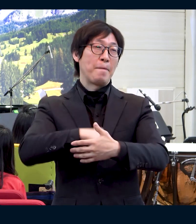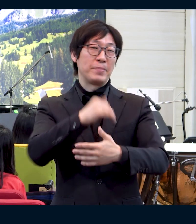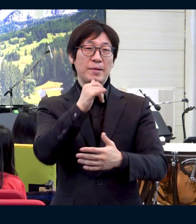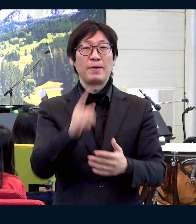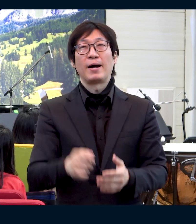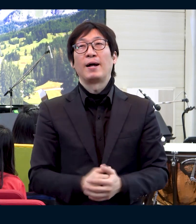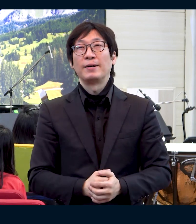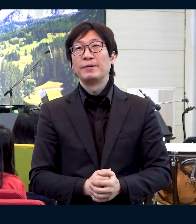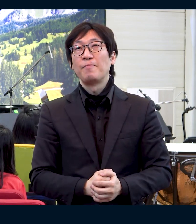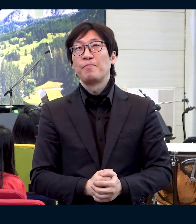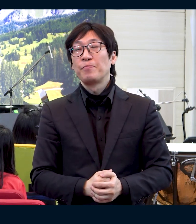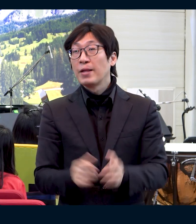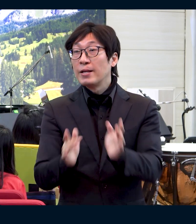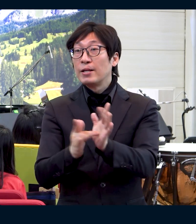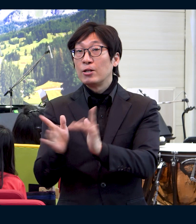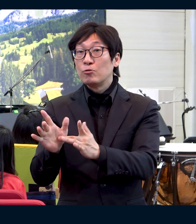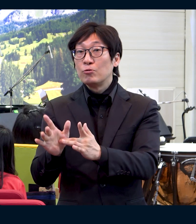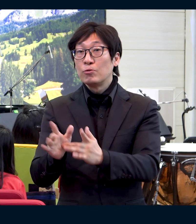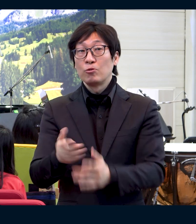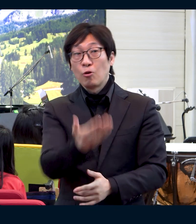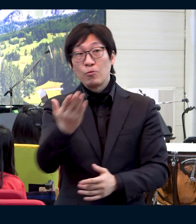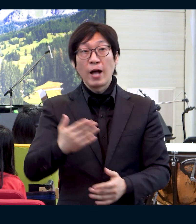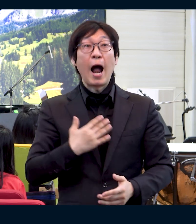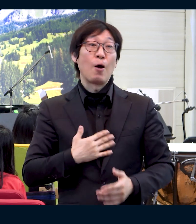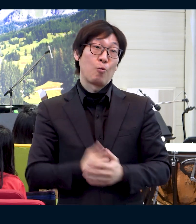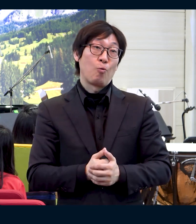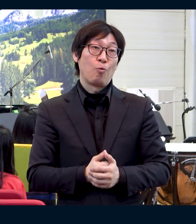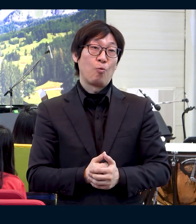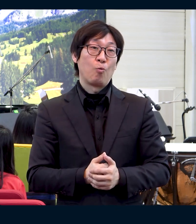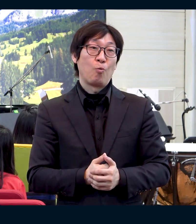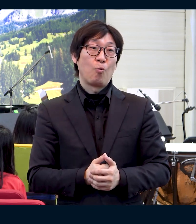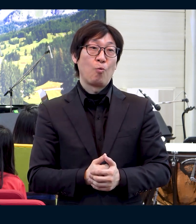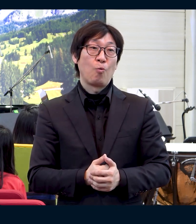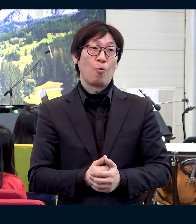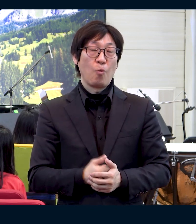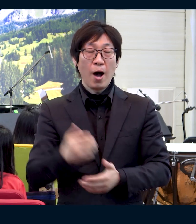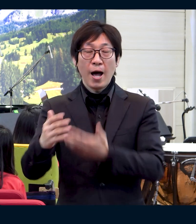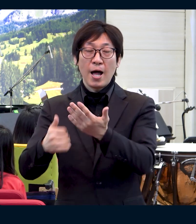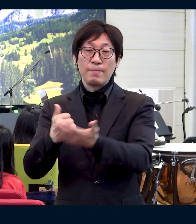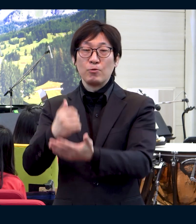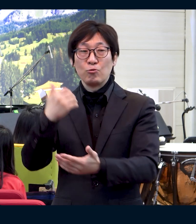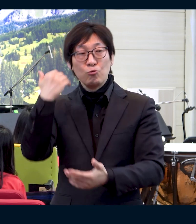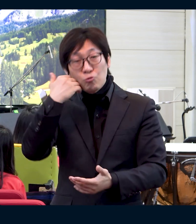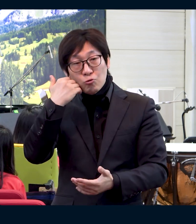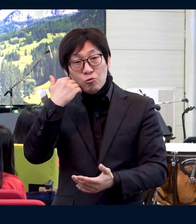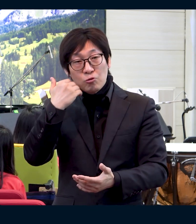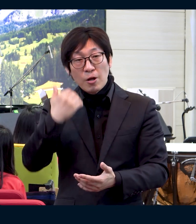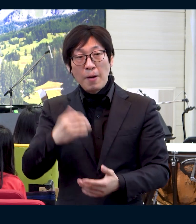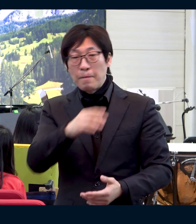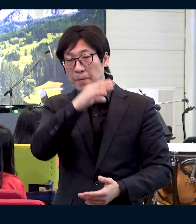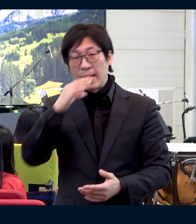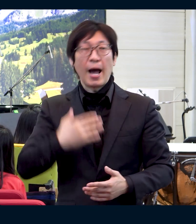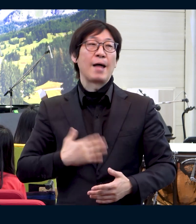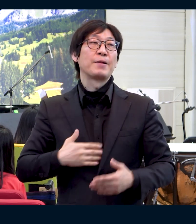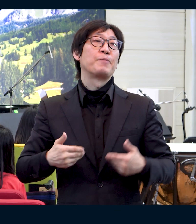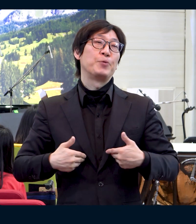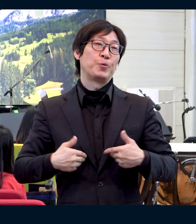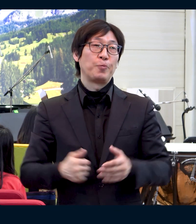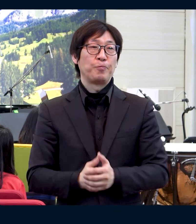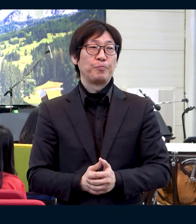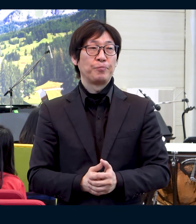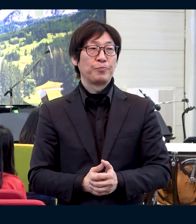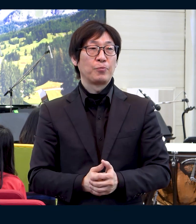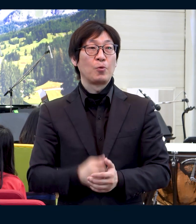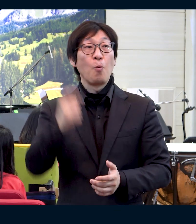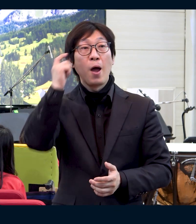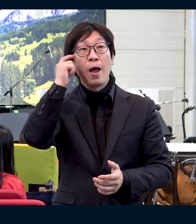무엇보다도 우리는요, 예수님이 누구신지, 하나님이 누구신지를 바르게 제대로 알아야 합니다.